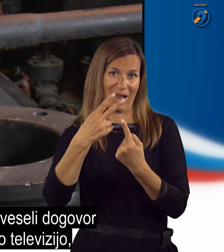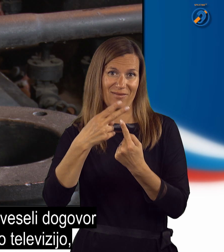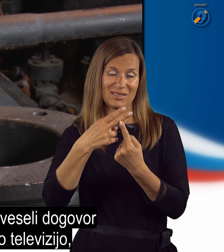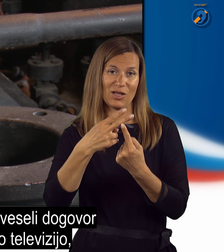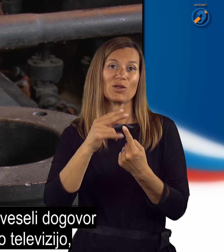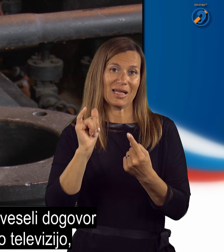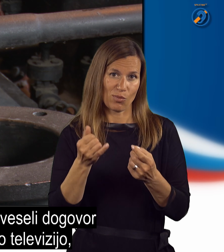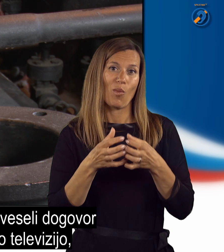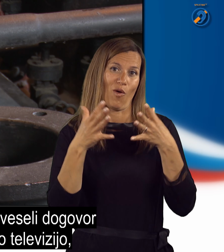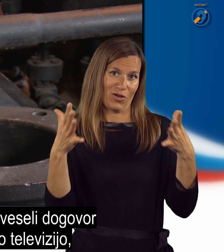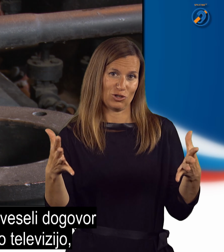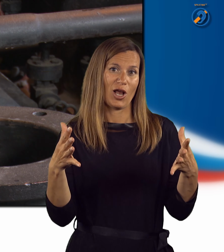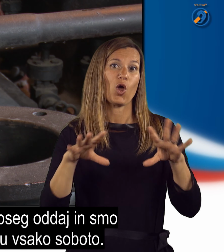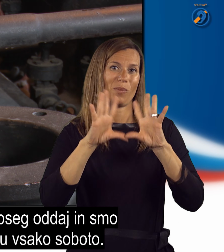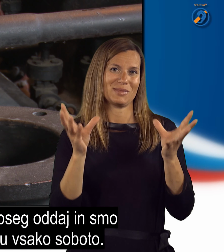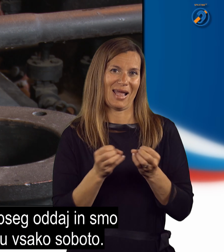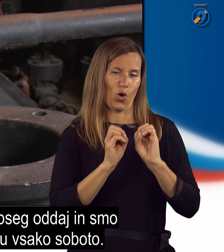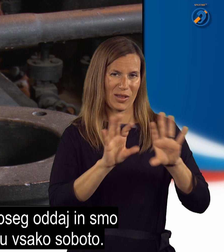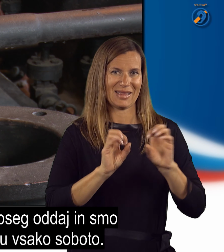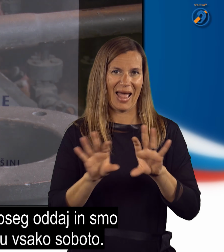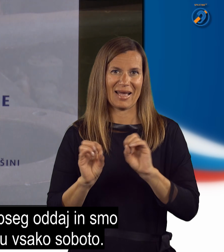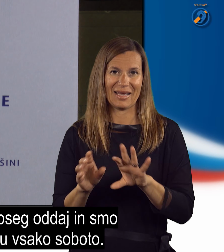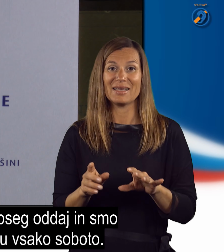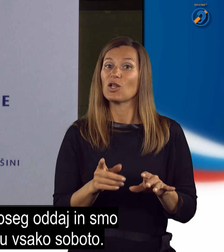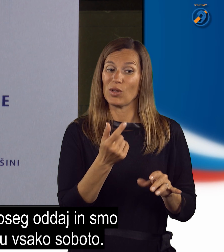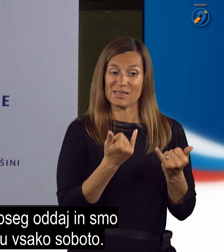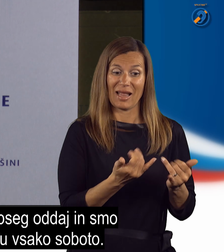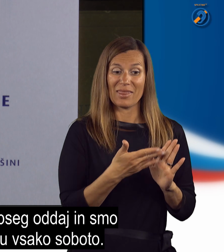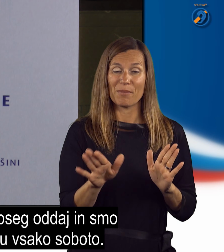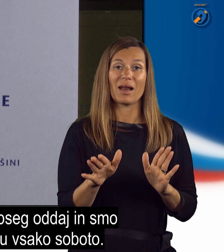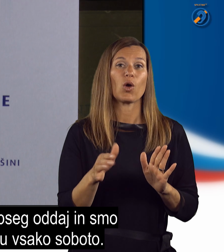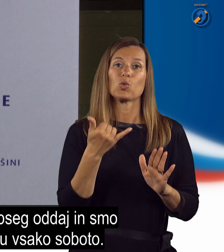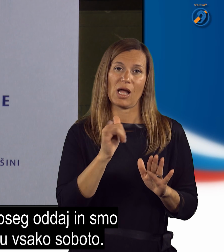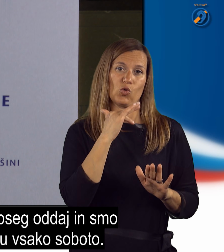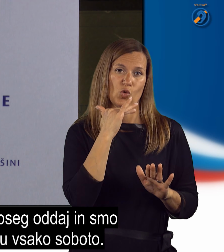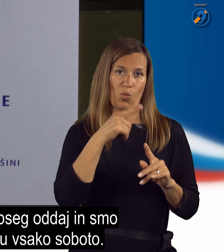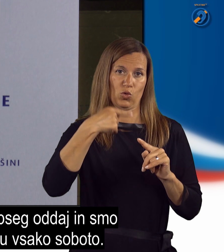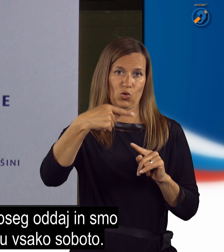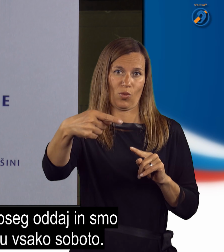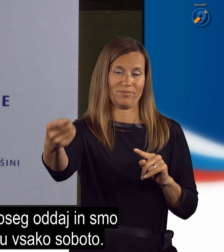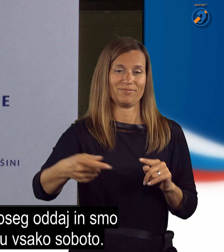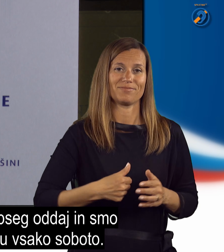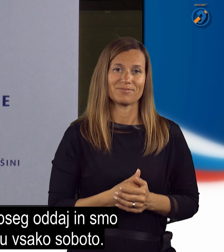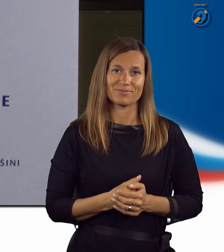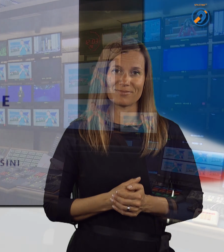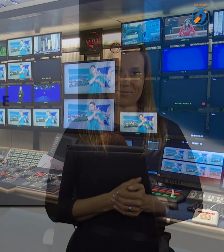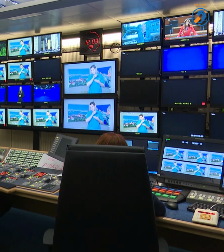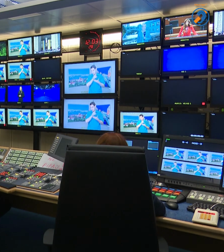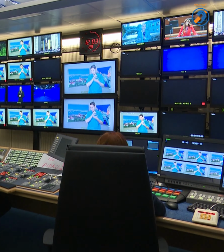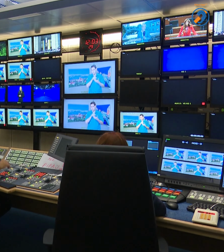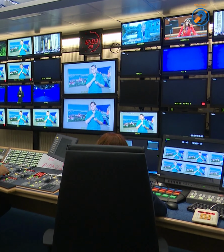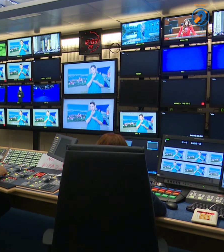z nacionalno televizijo, da smo povečali obseg oddaj in smo odslej na sporedu vsako soboto.